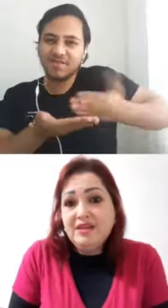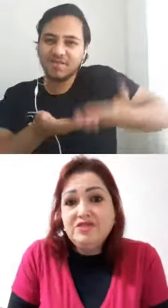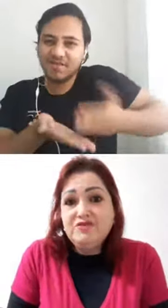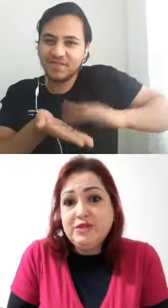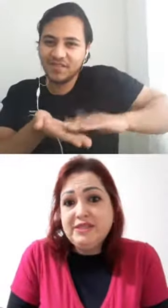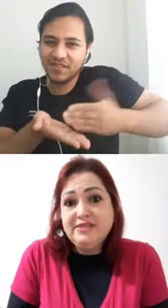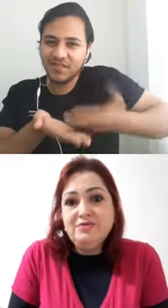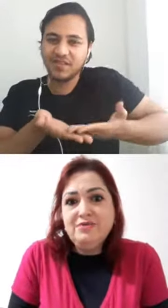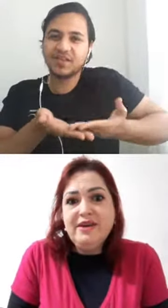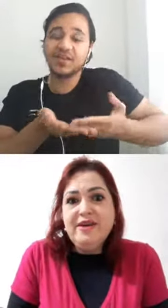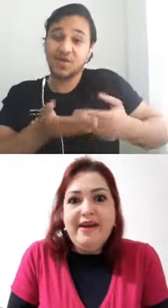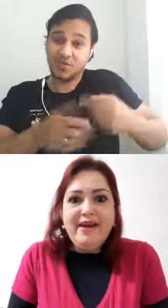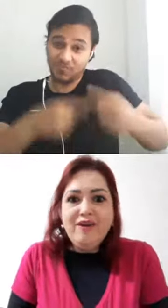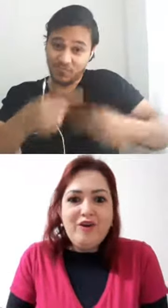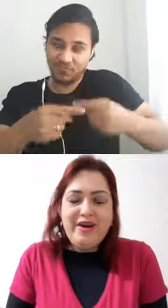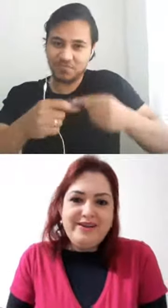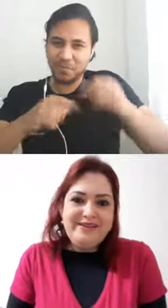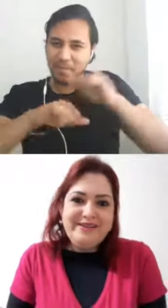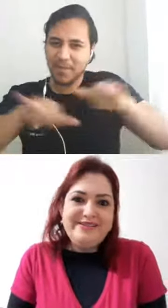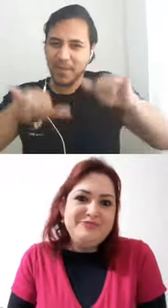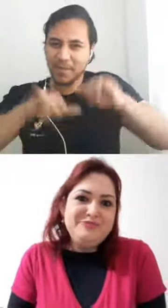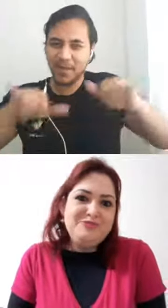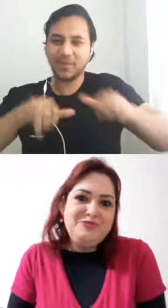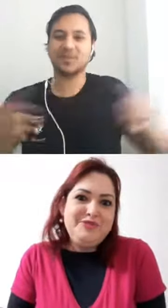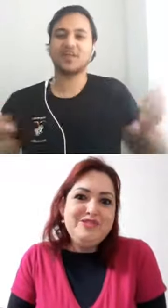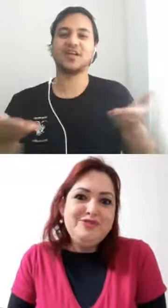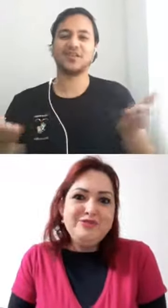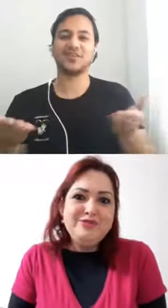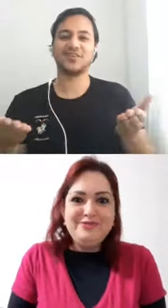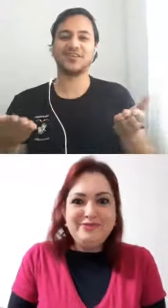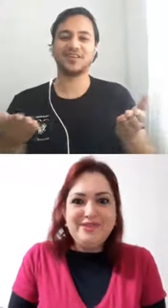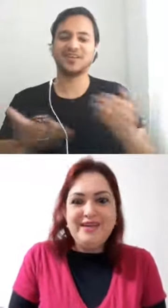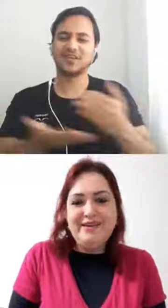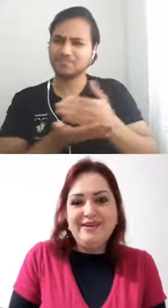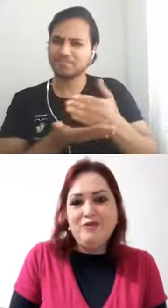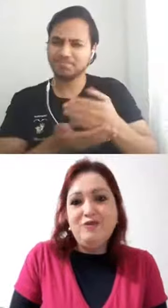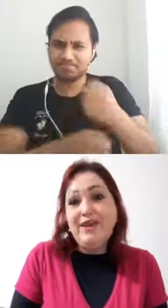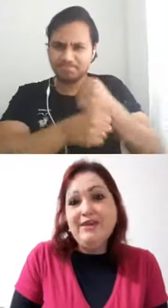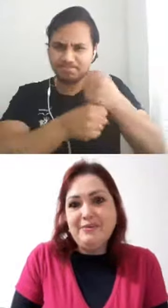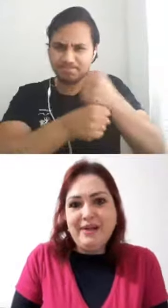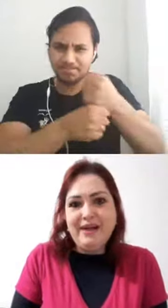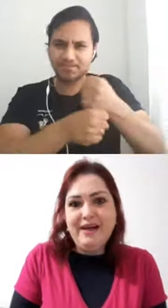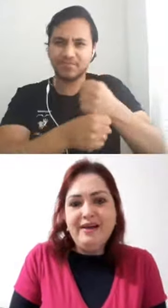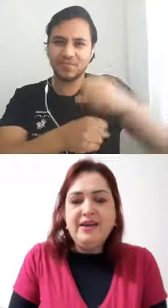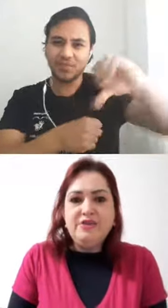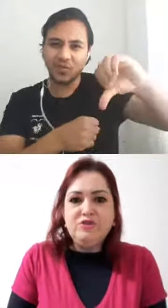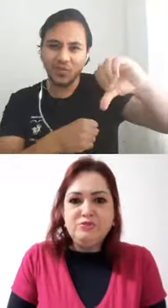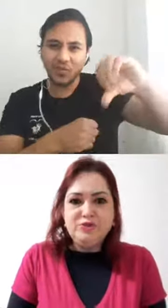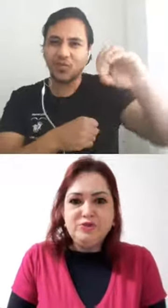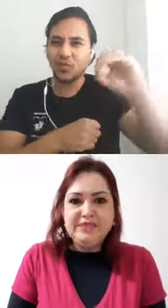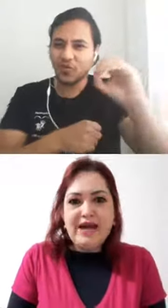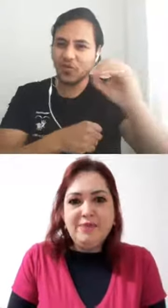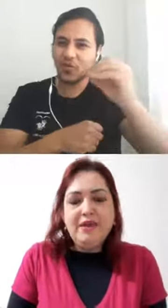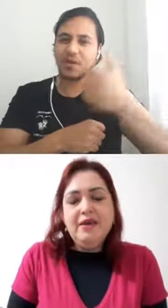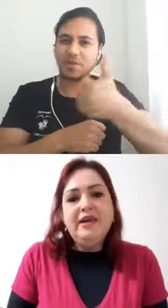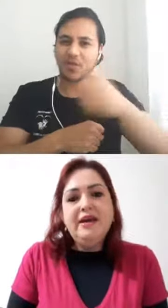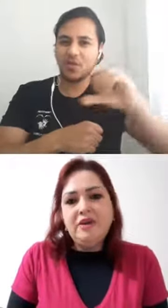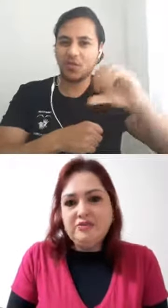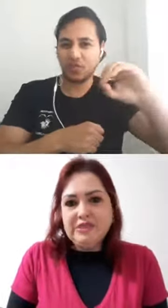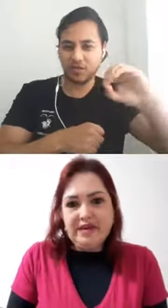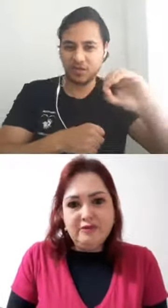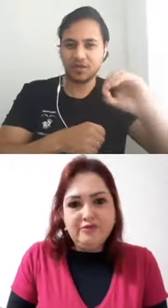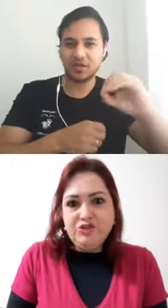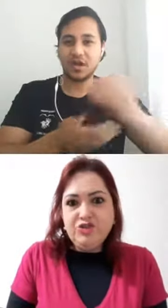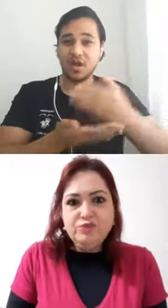que a divulgação é agora, assim, do início dos anos 90 para cá, que todo mundo sabe. E agora